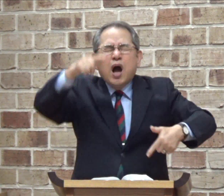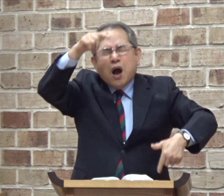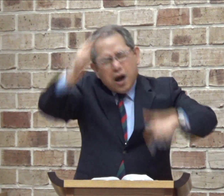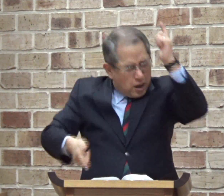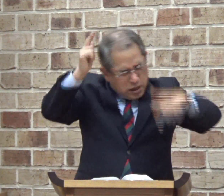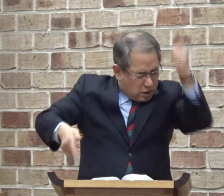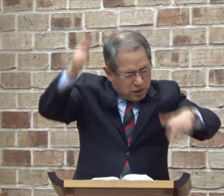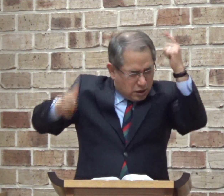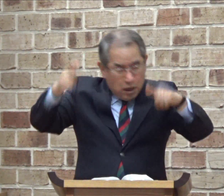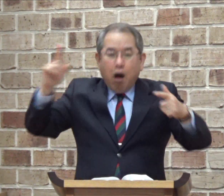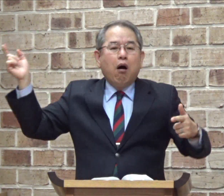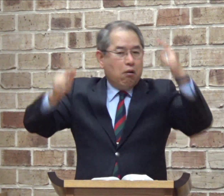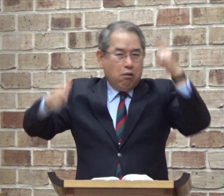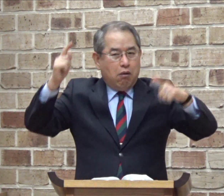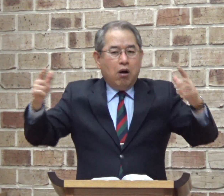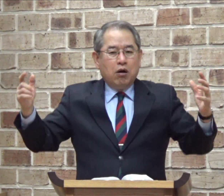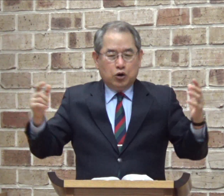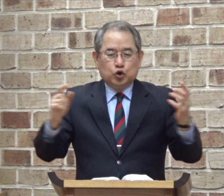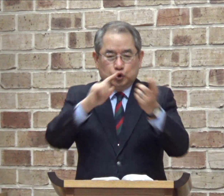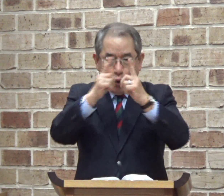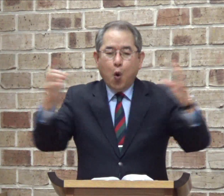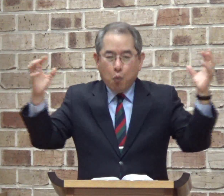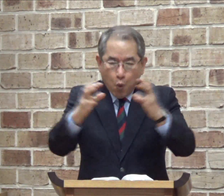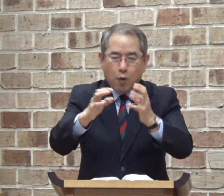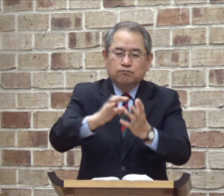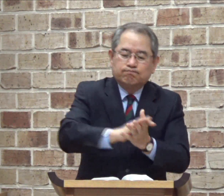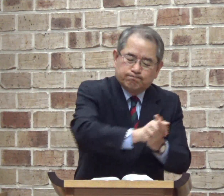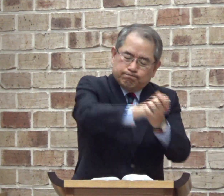화합하고 연합해서 하나가 되었다는 차별 없는 교회였다는 얘기입니다.